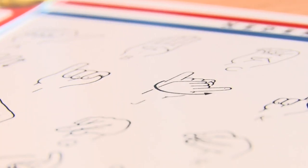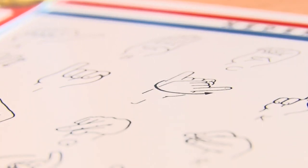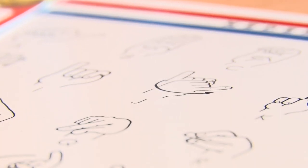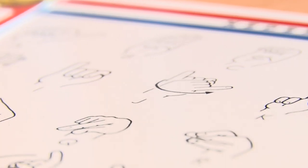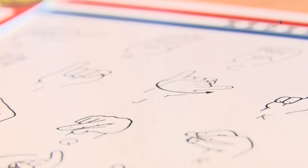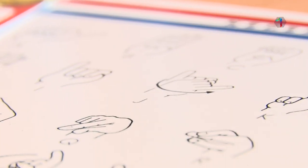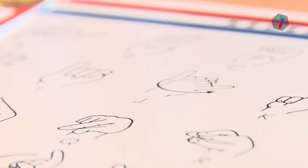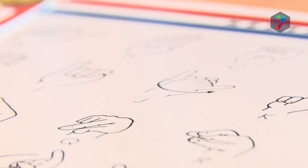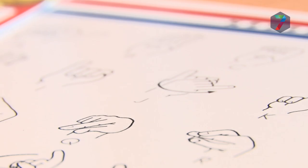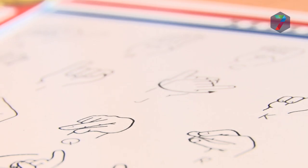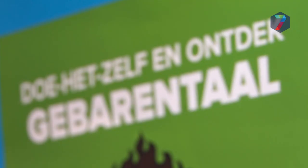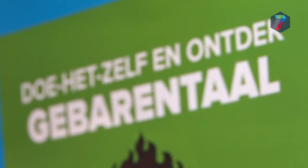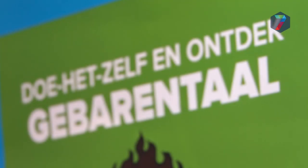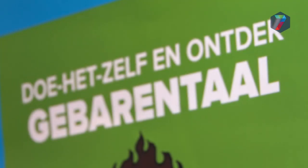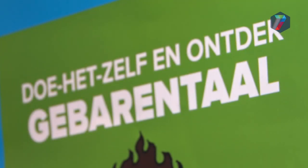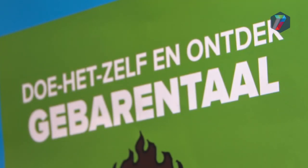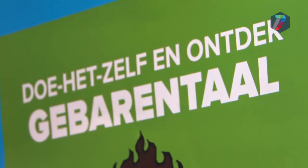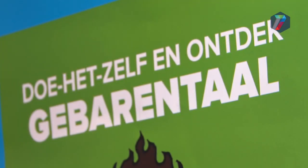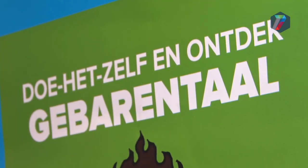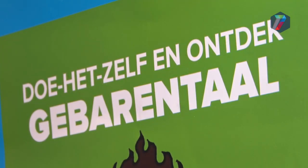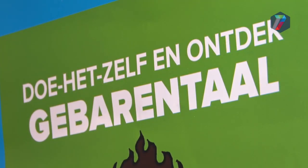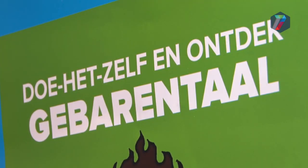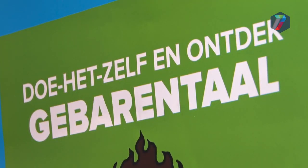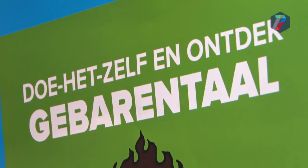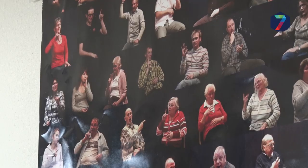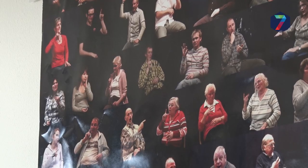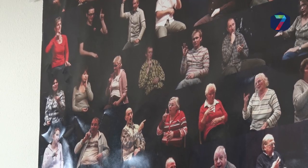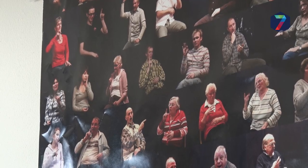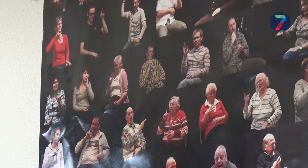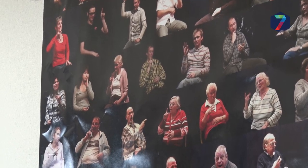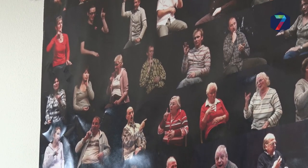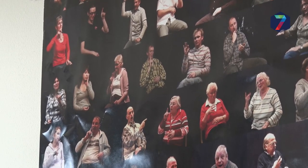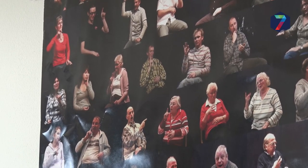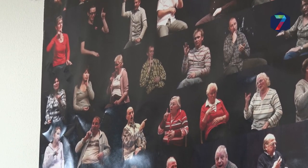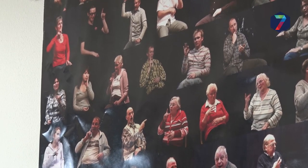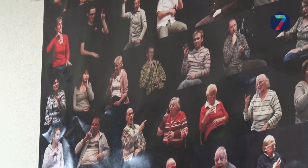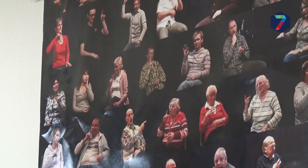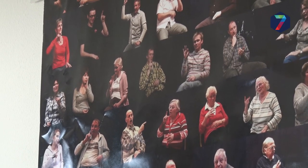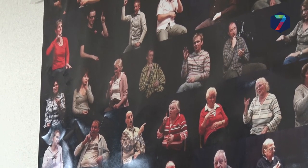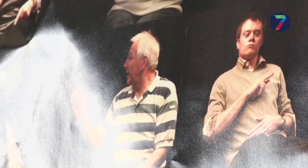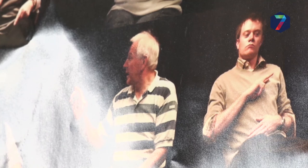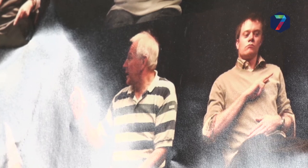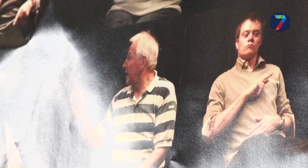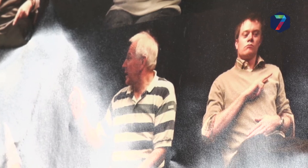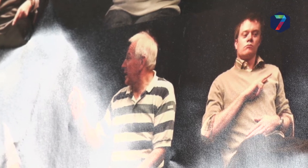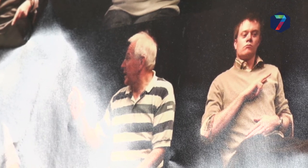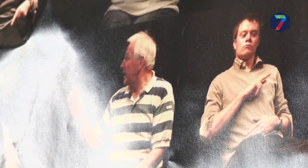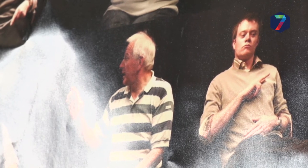Niet alleen voor de 12.000 doven in Nederland is gebarentaal nuttig. Ook 1,5 miljoen slechthorenden en zelfs de horenden in